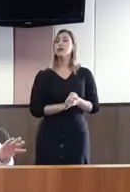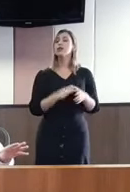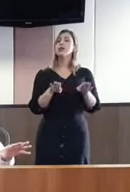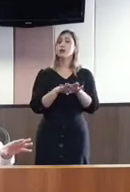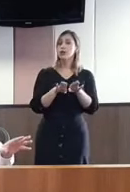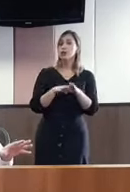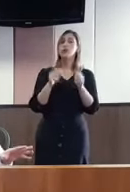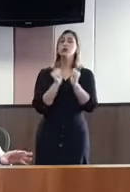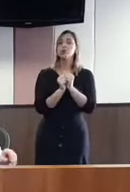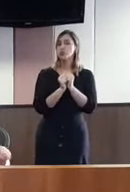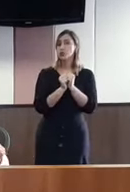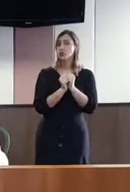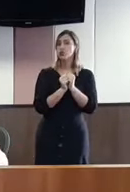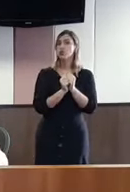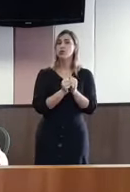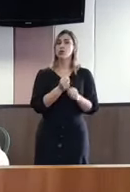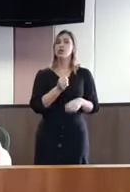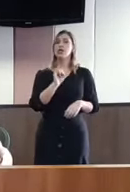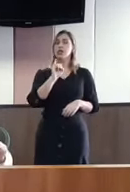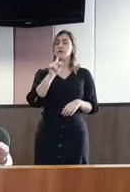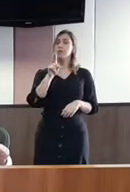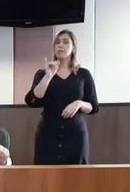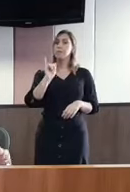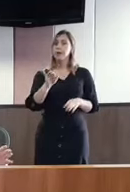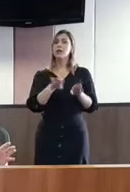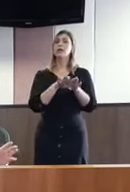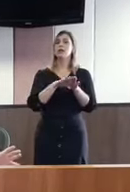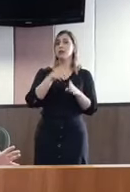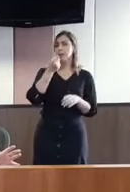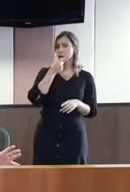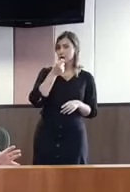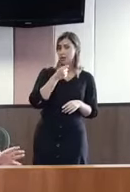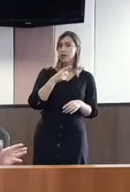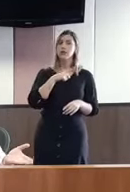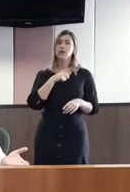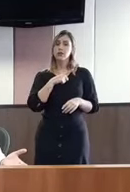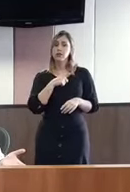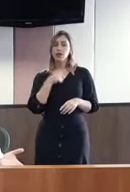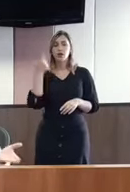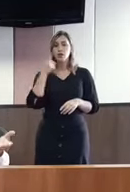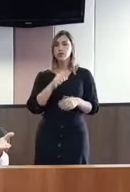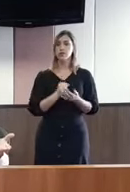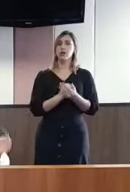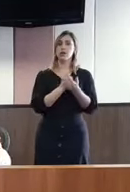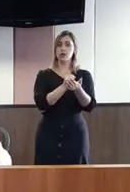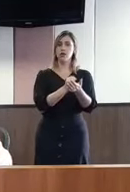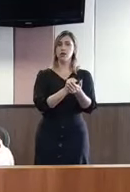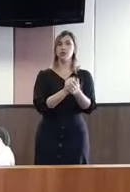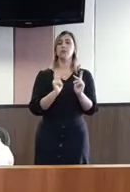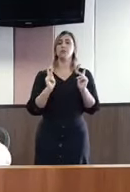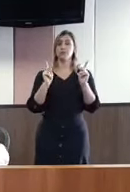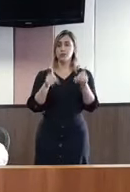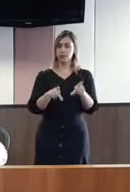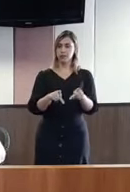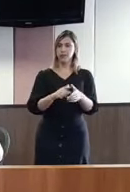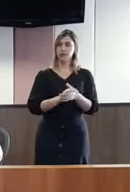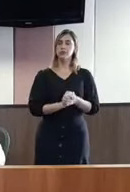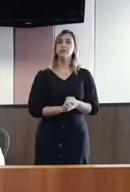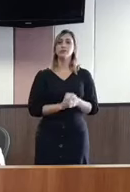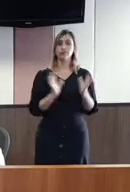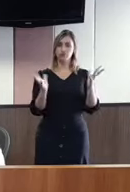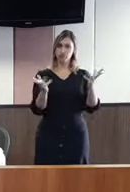estar com equipamentos, com EPI, com medicamentos à disposição para que, se o surto chegar, nós podemos